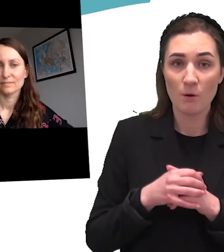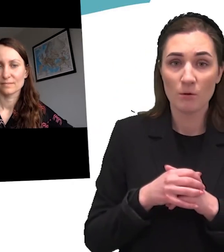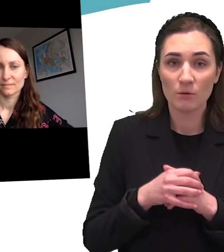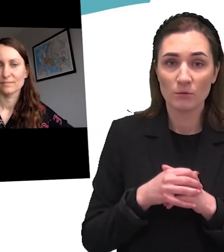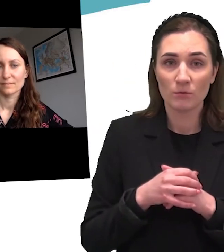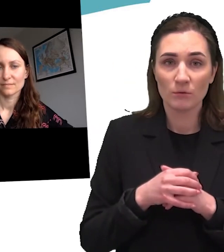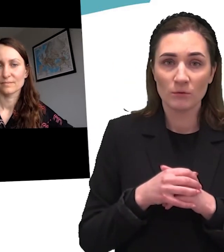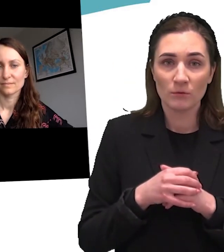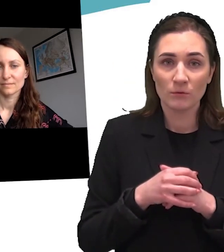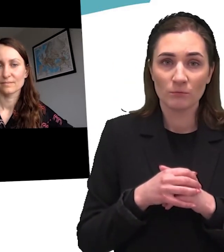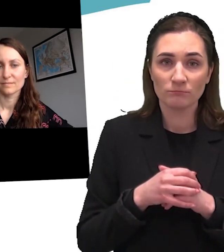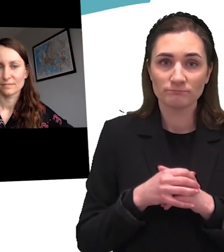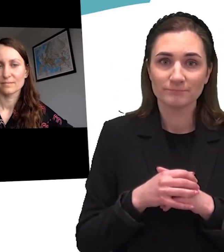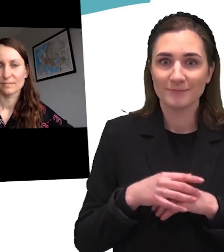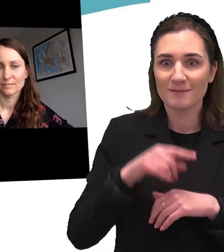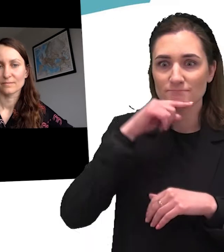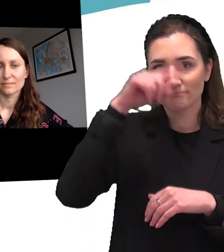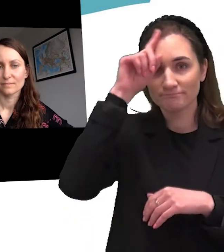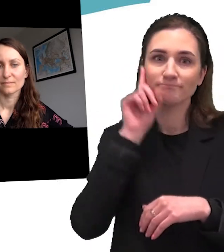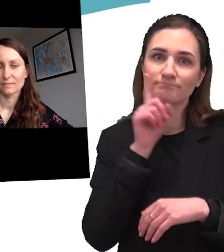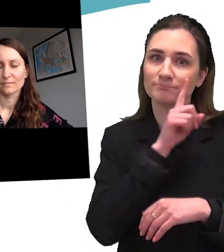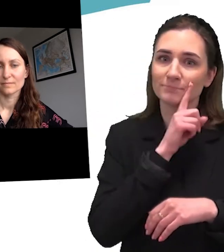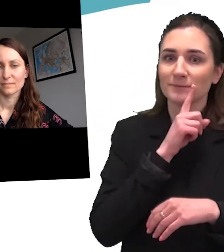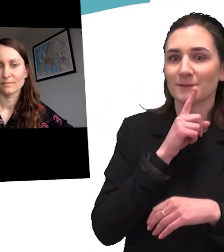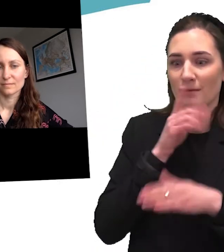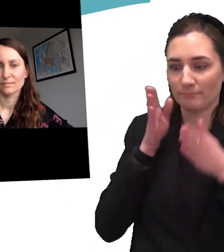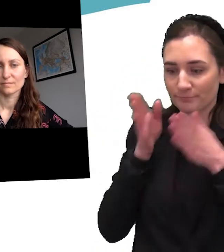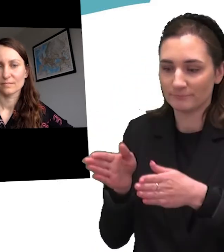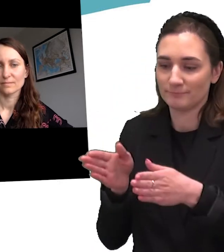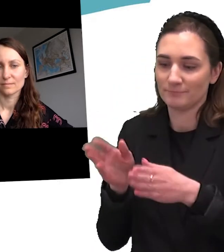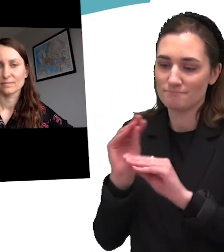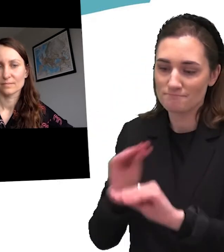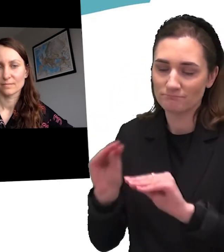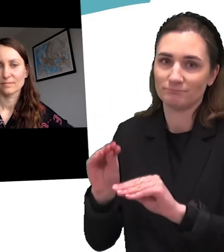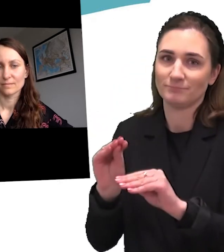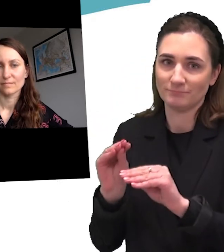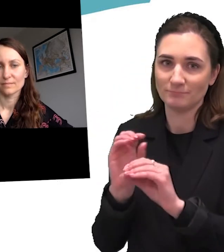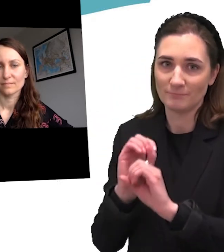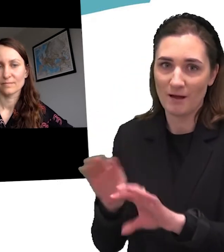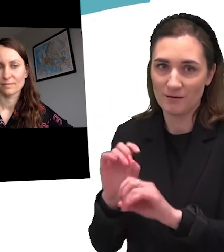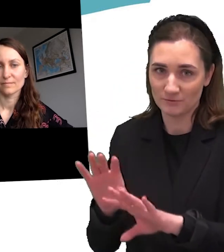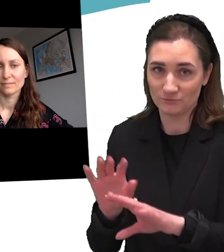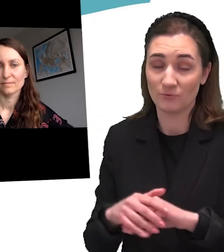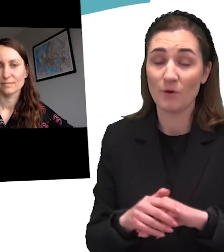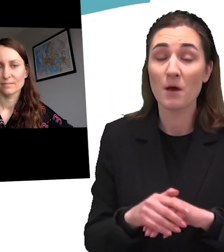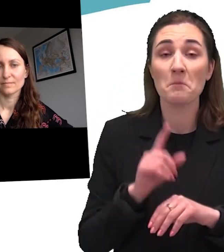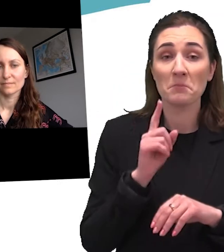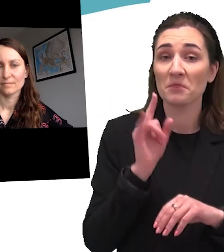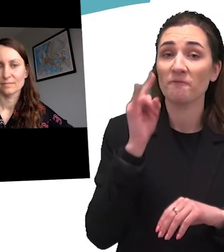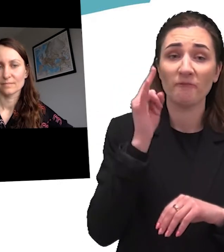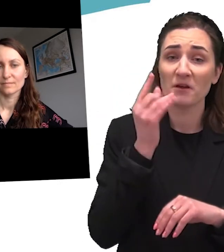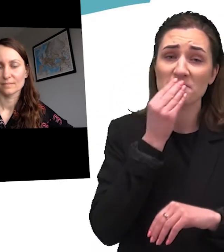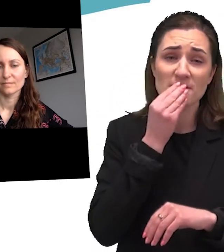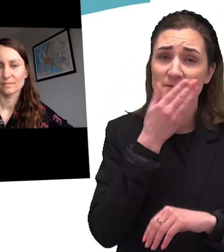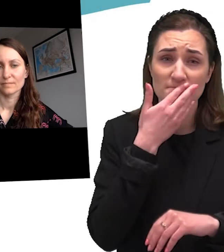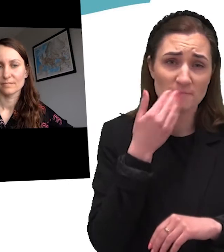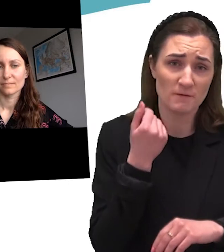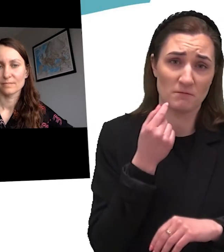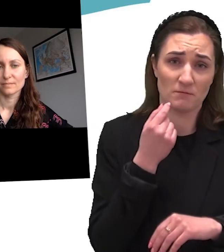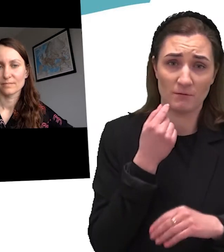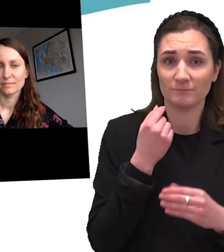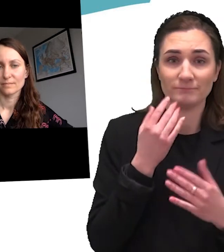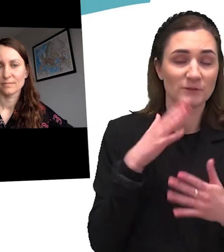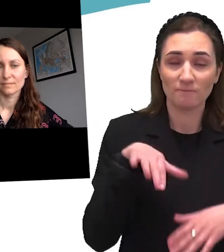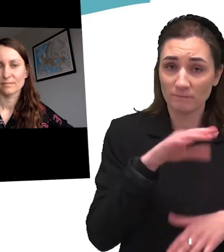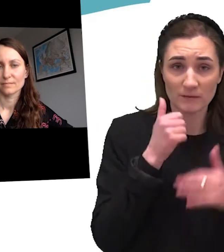išmokyti. O šiaip, ir prie kurių tėvai daug padirbėjo, taip sakykim. O šiaip vaikai tokių